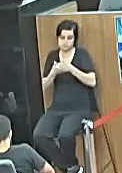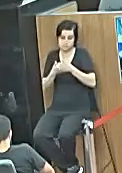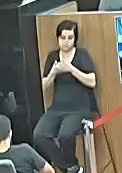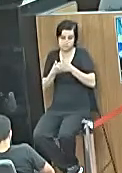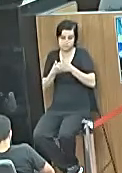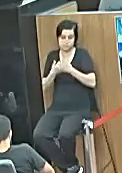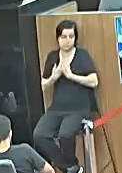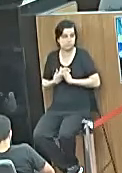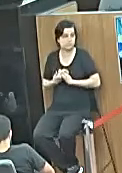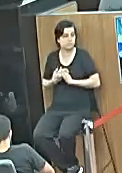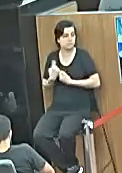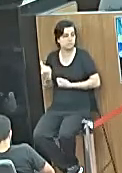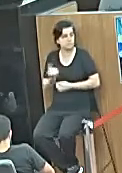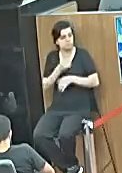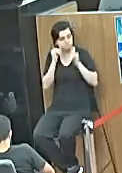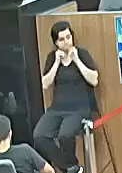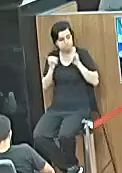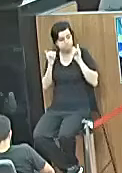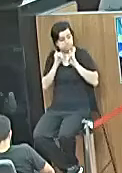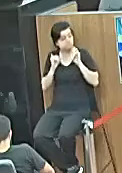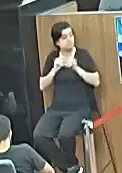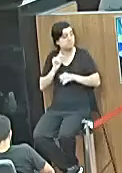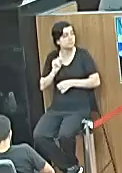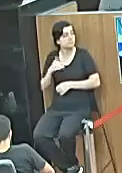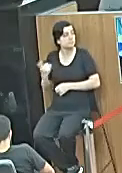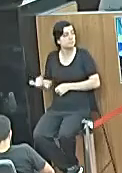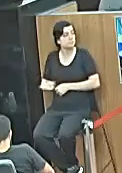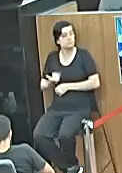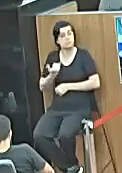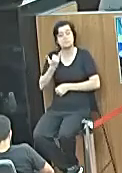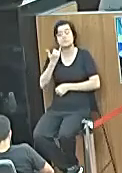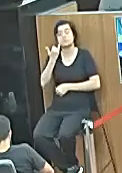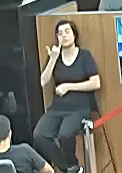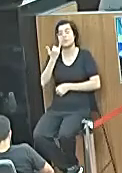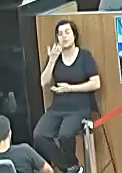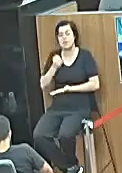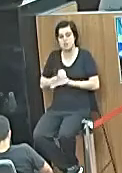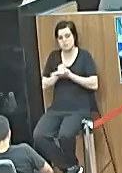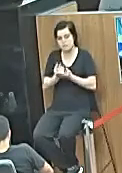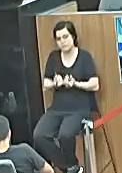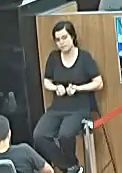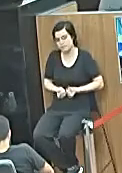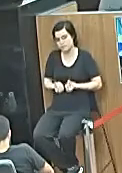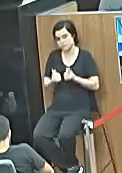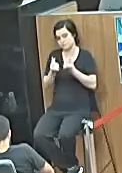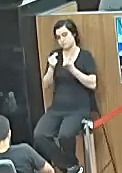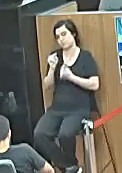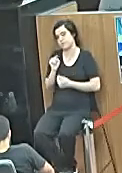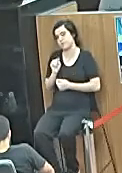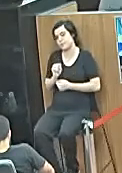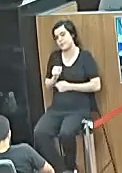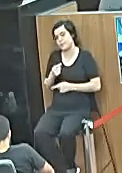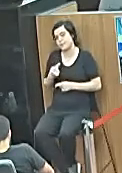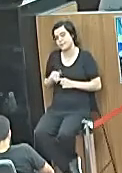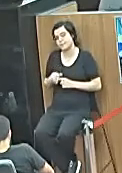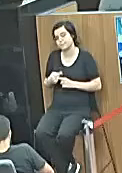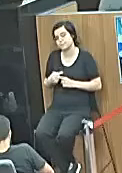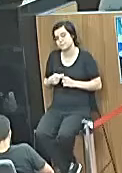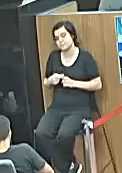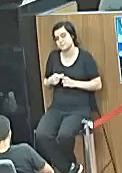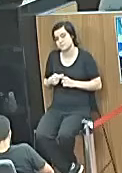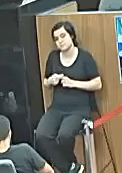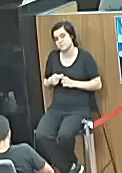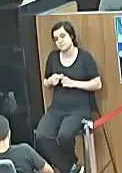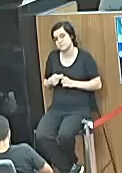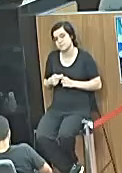é reforça nem ressalta a importância do investimento uma medida e meia aberto porque ela é é